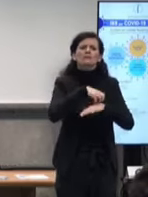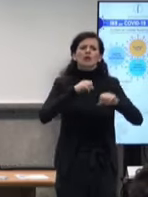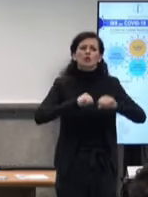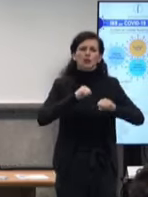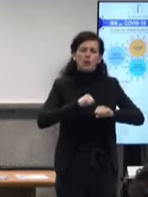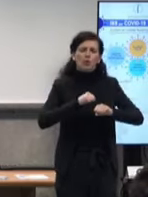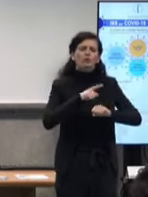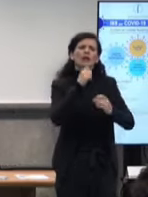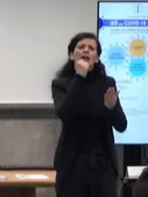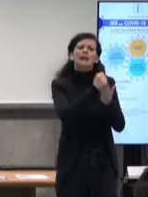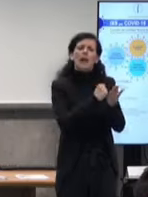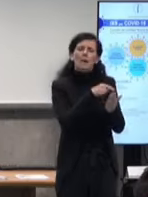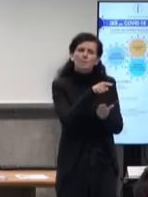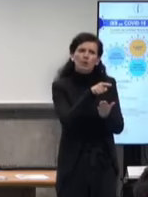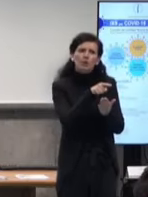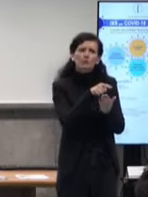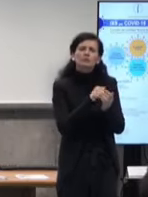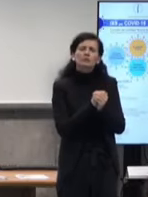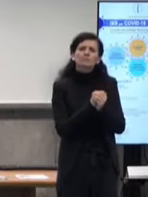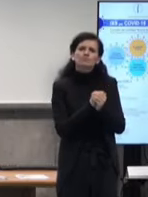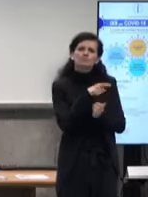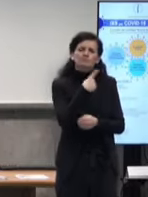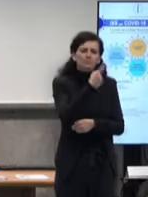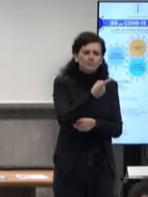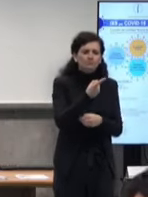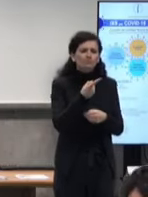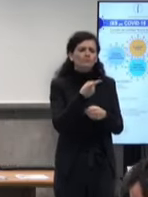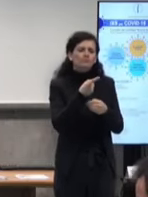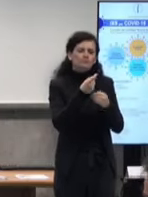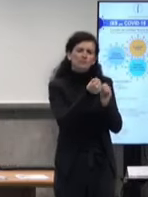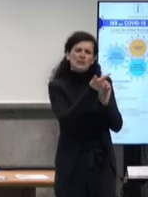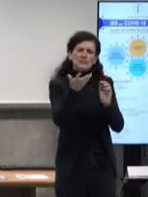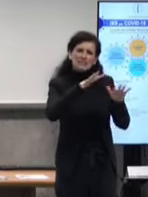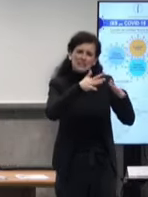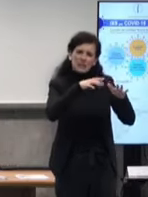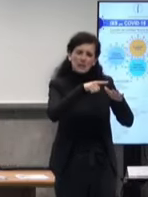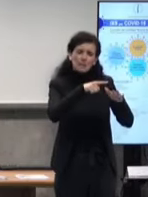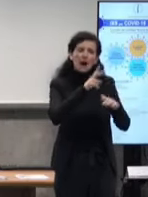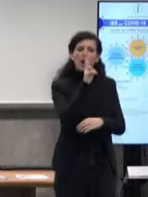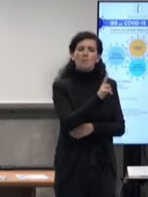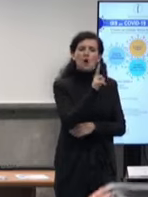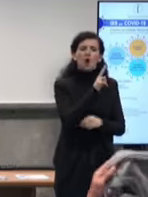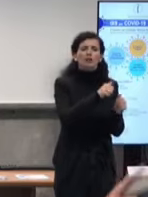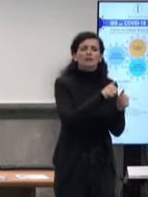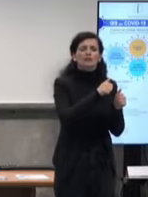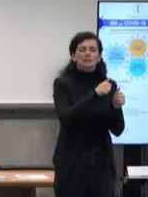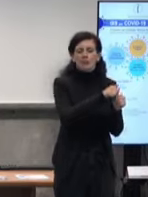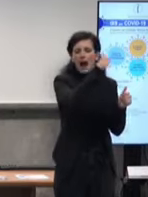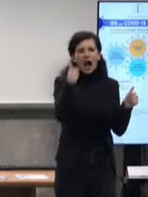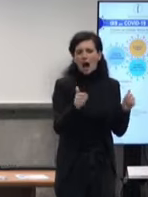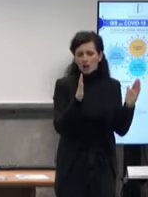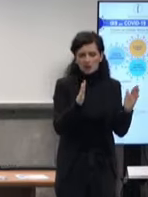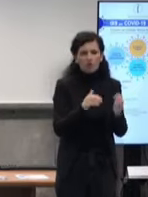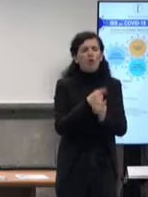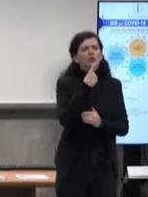che parla di me te la stima delle morti negli anni si chiama andamento della